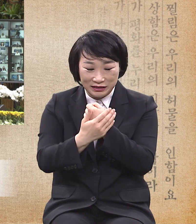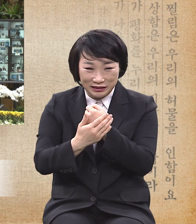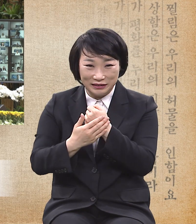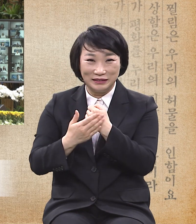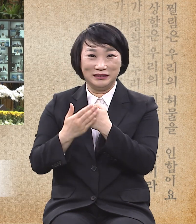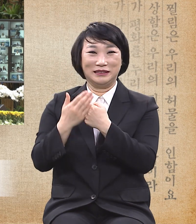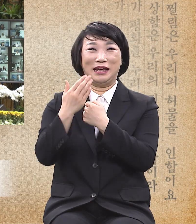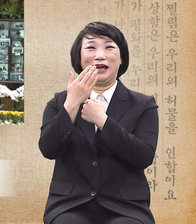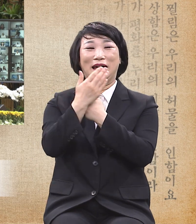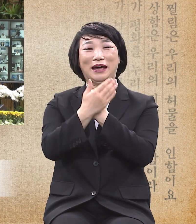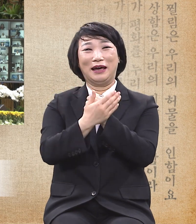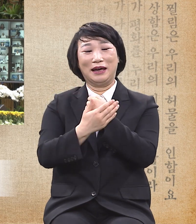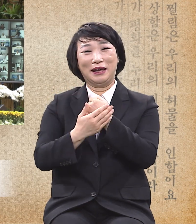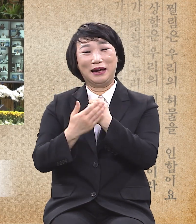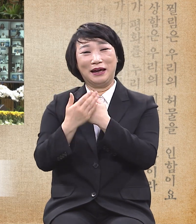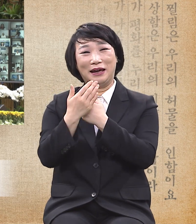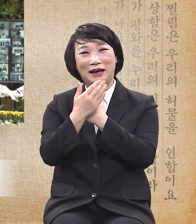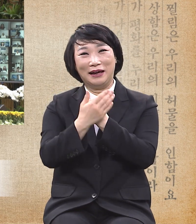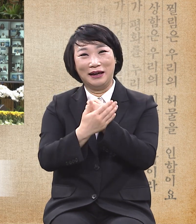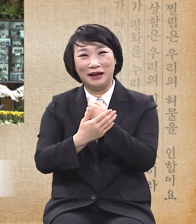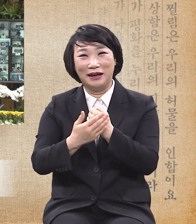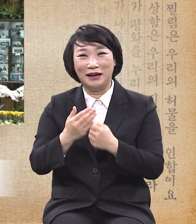하나님의